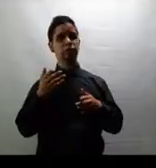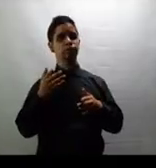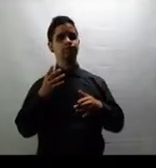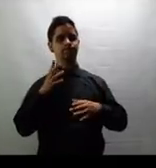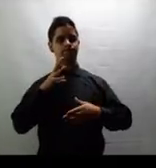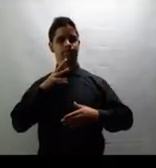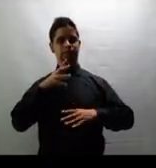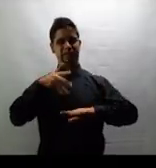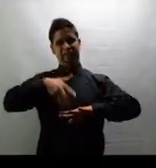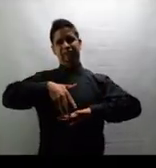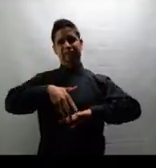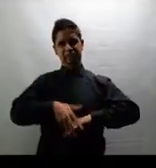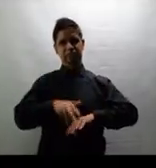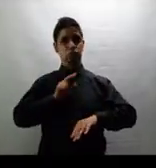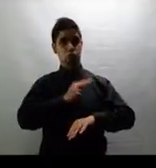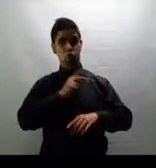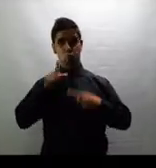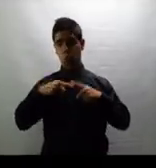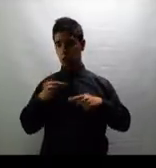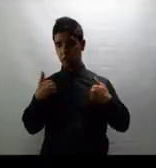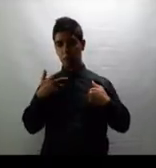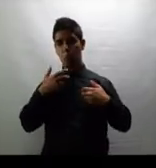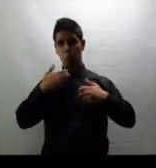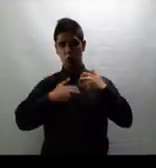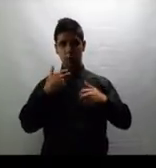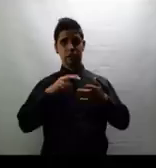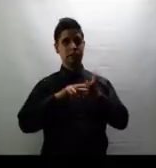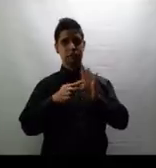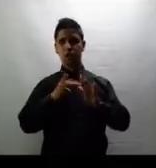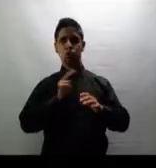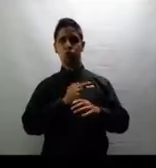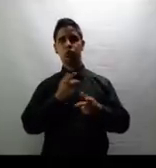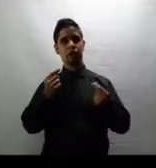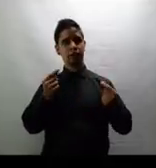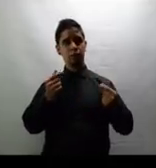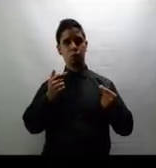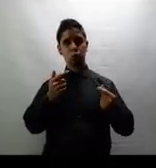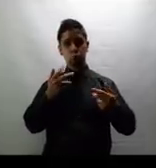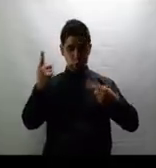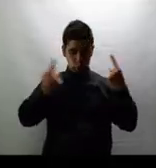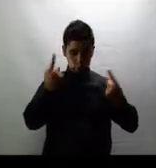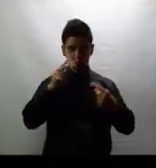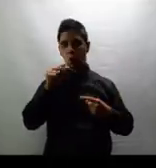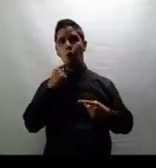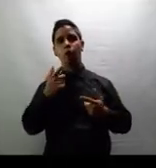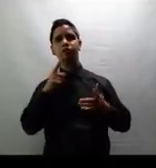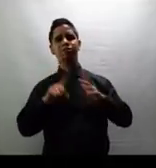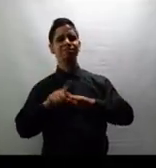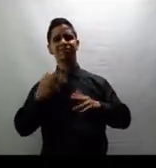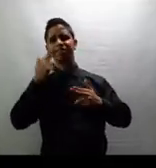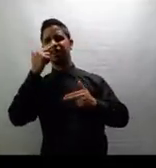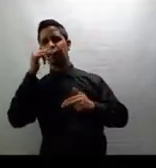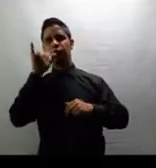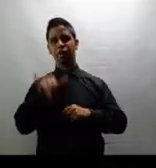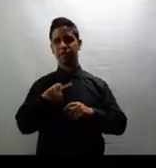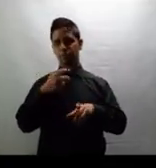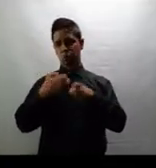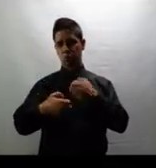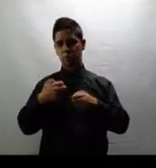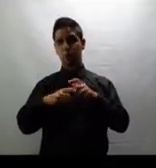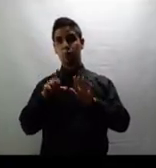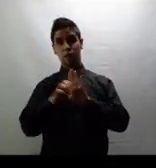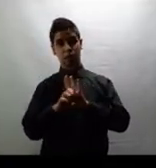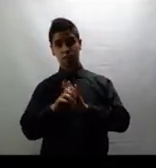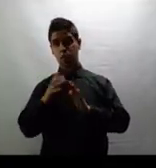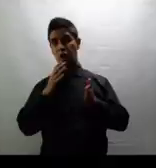que cuando tenemos una crisis nos reímos de ella y de ahí está la plena fíjate que la plena en